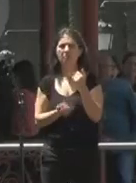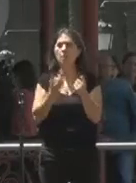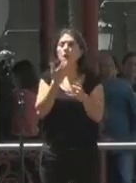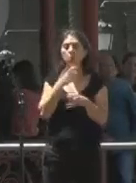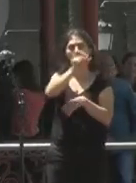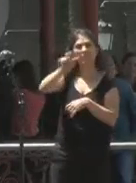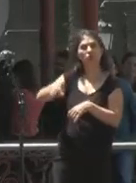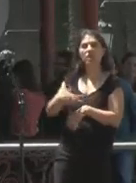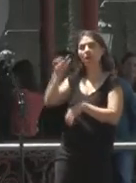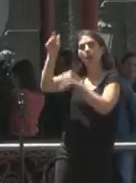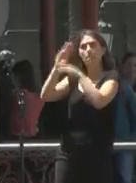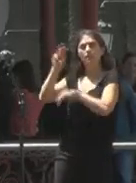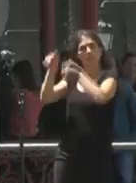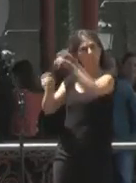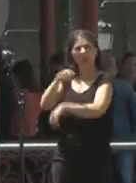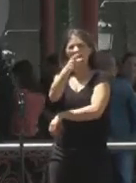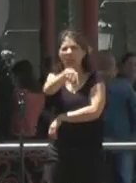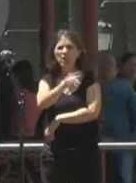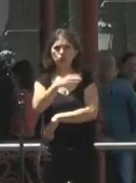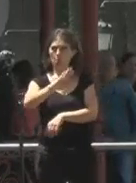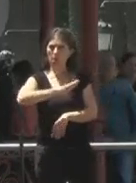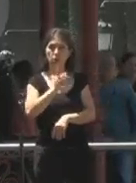Partido Popular sean malos. A muchos de ellos